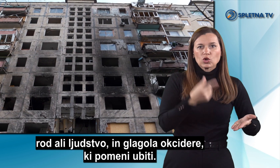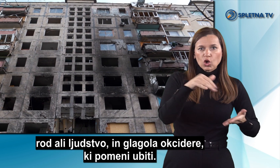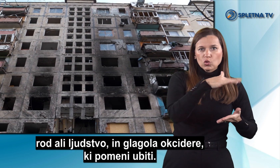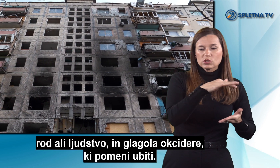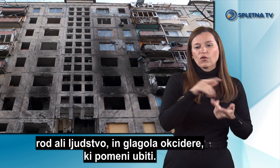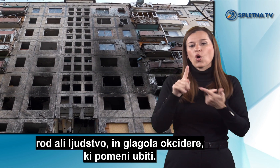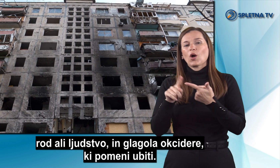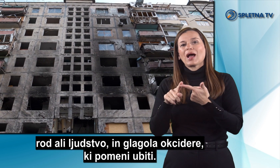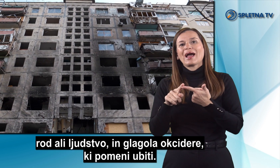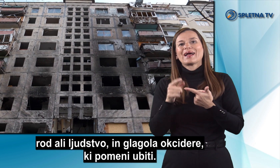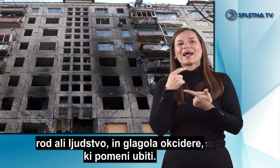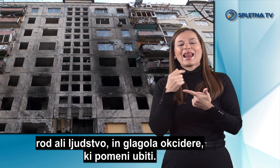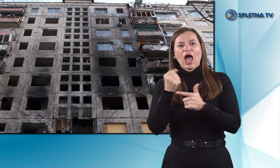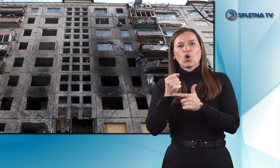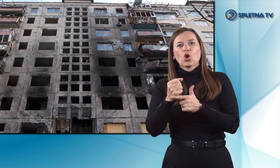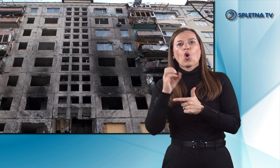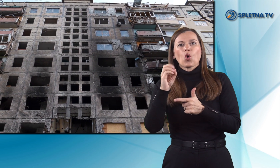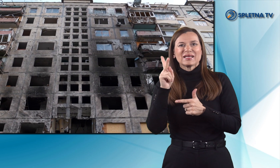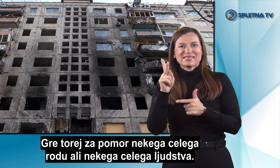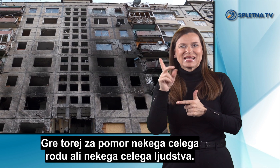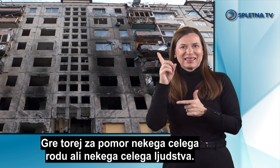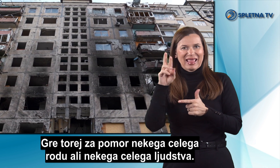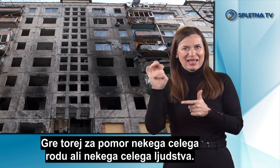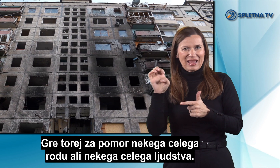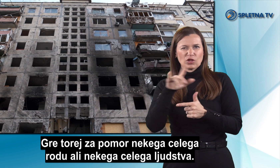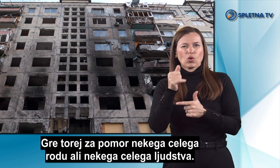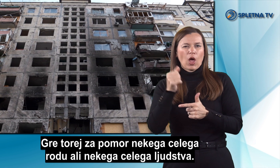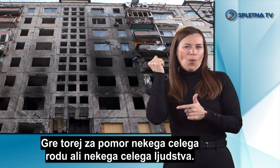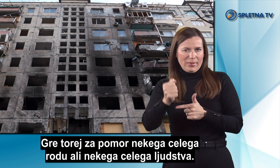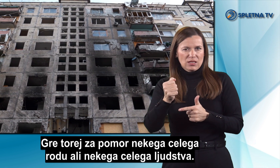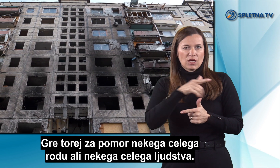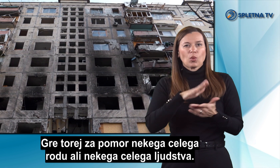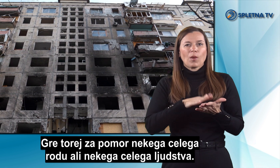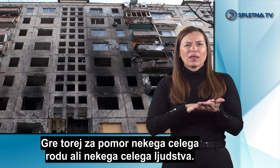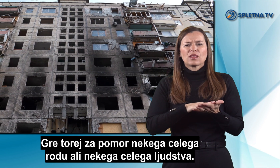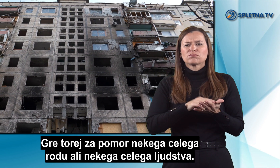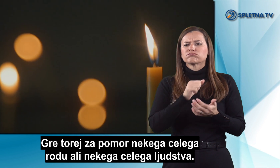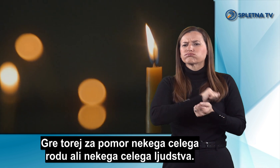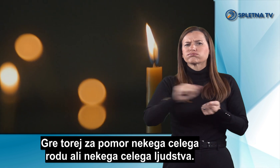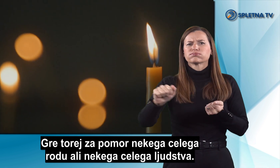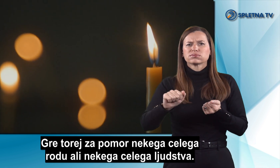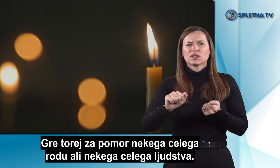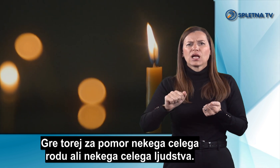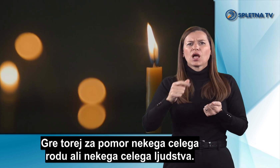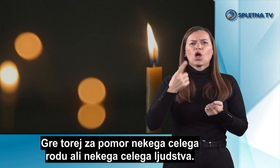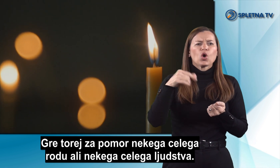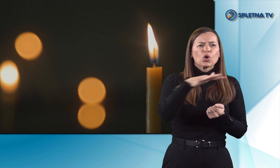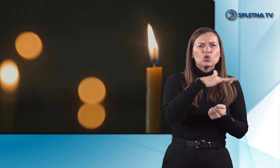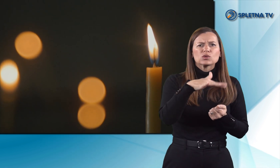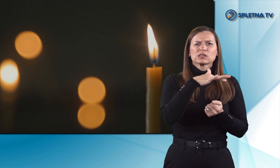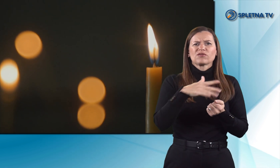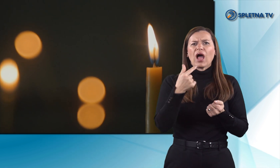glagola occidere, ki pomeni ubiti. To se pravi, gre torej za pomor nekega celega rodu ali nekega celega